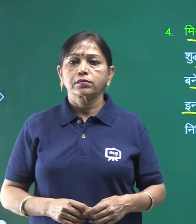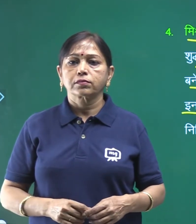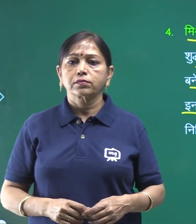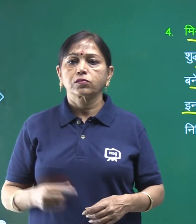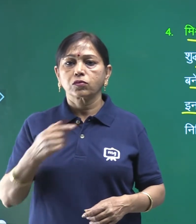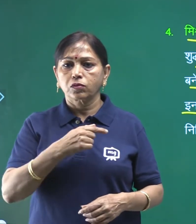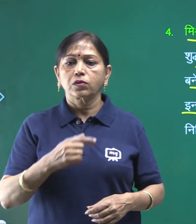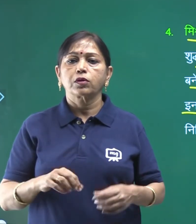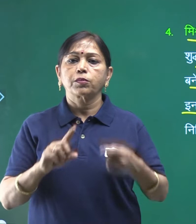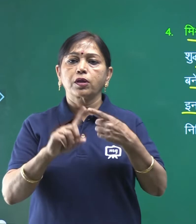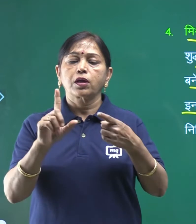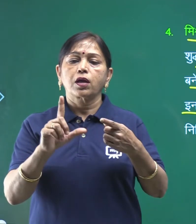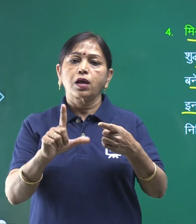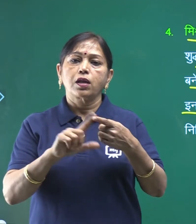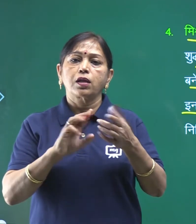इनमें तत्वों या